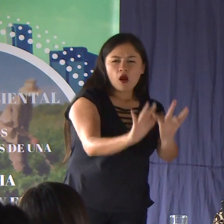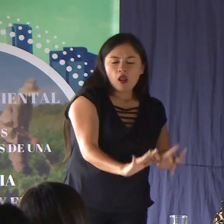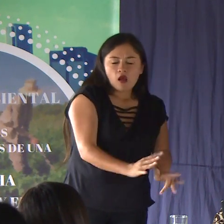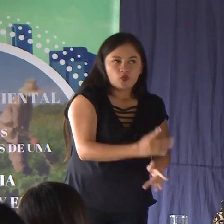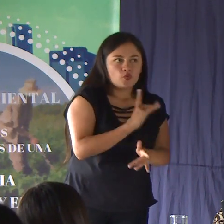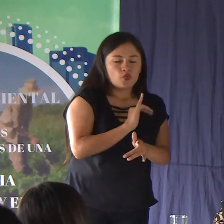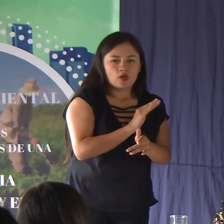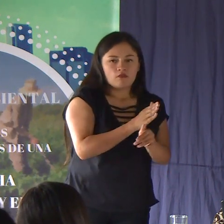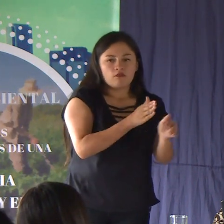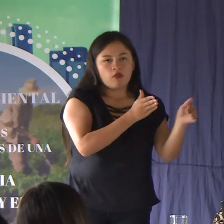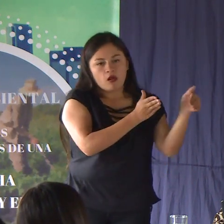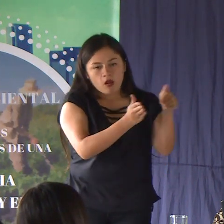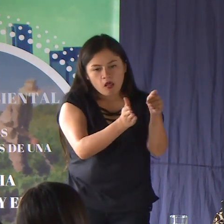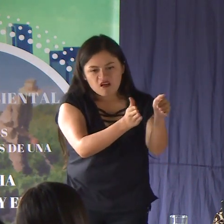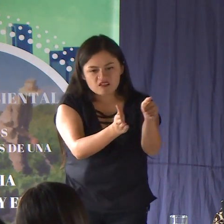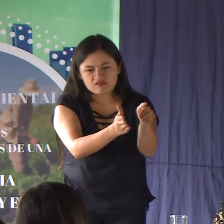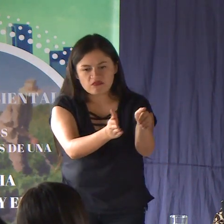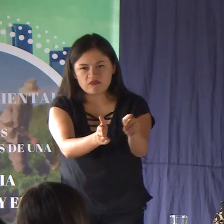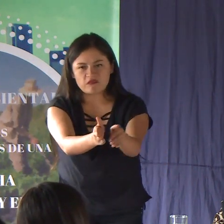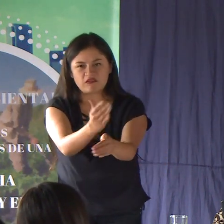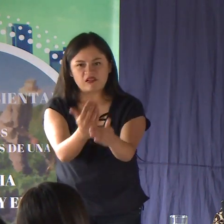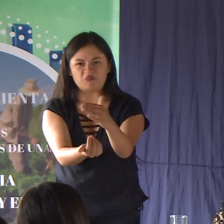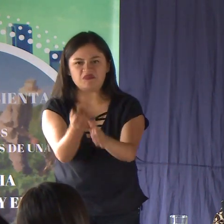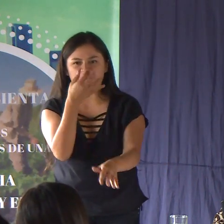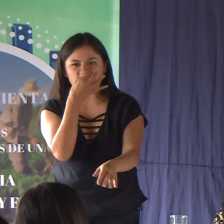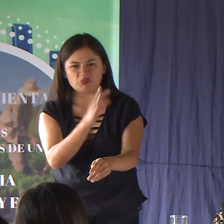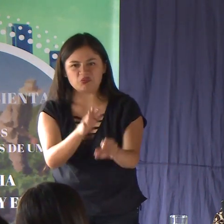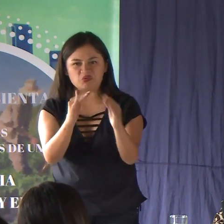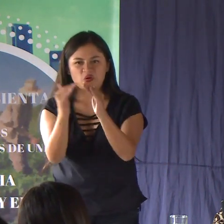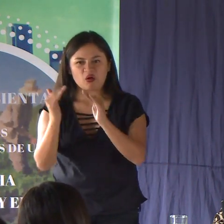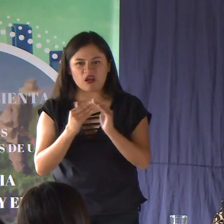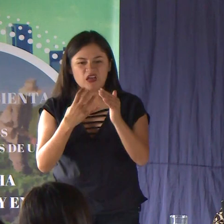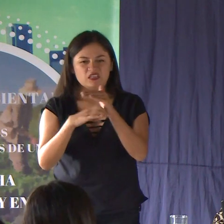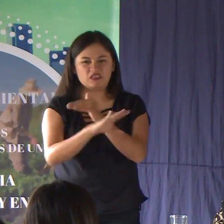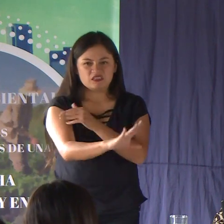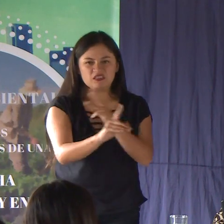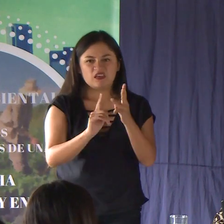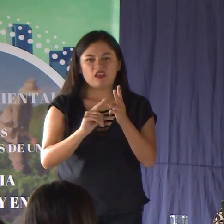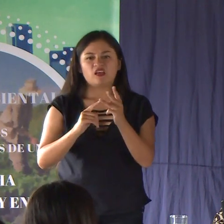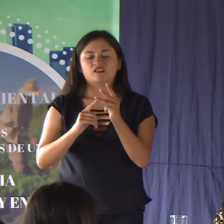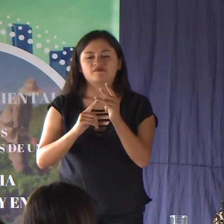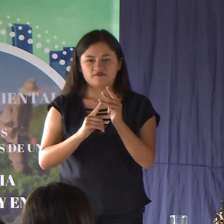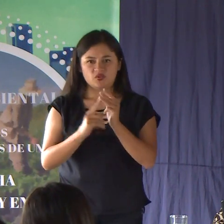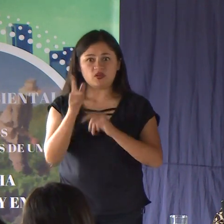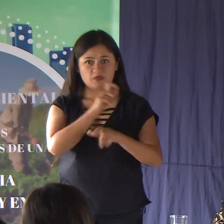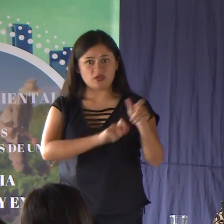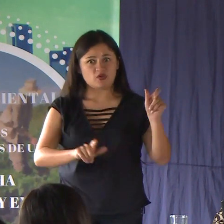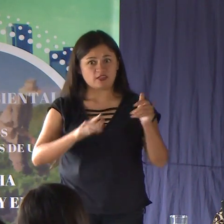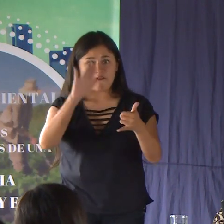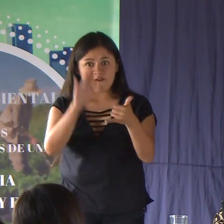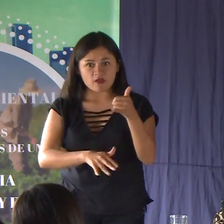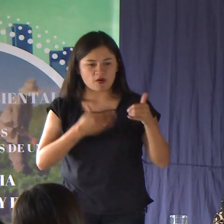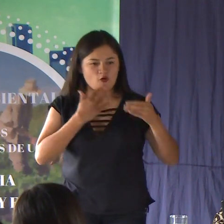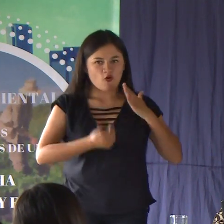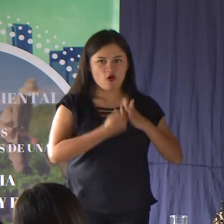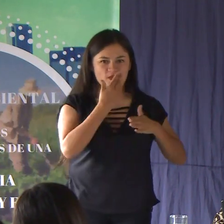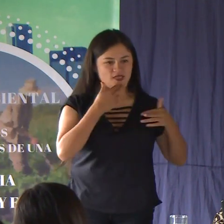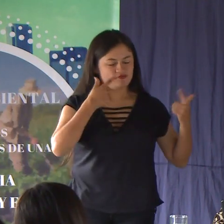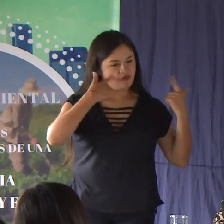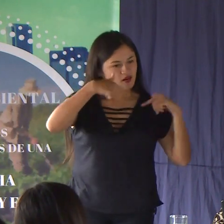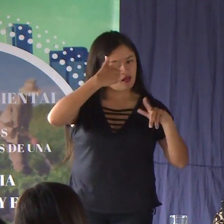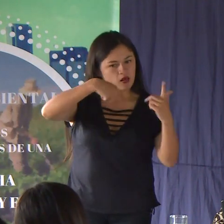dejamos como residuo desde nuestras casas y también cuando transitamos la ciudad, ¿no? El